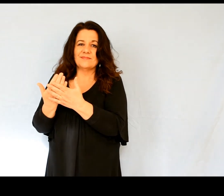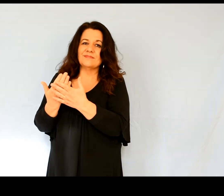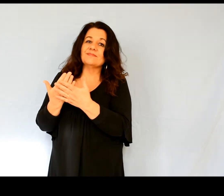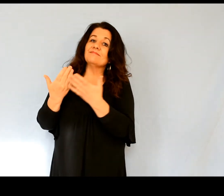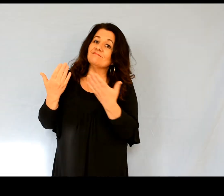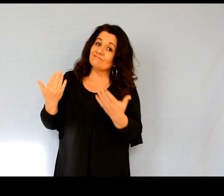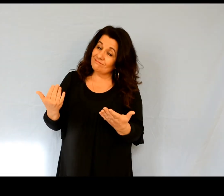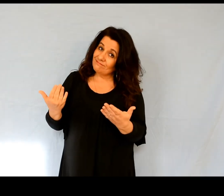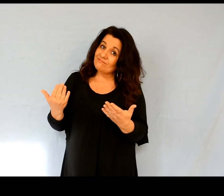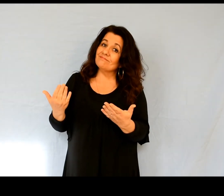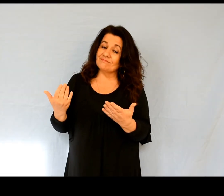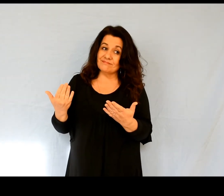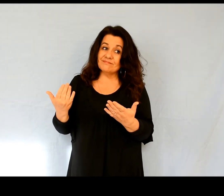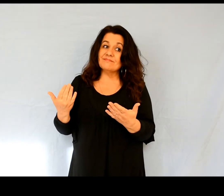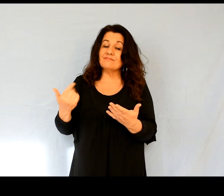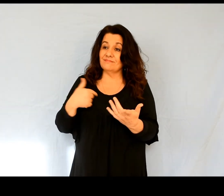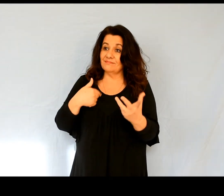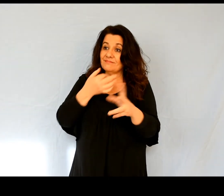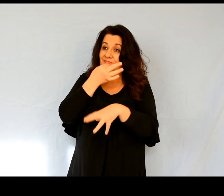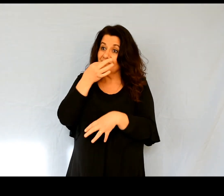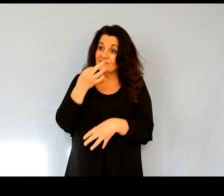C'est dans votre intérêt que je dis cela.